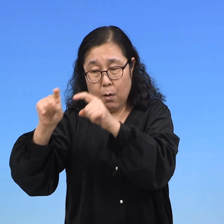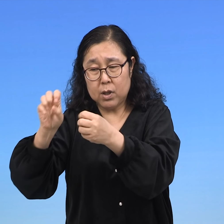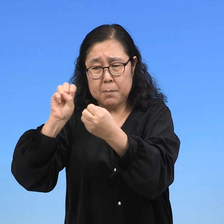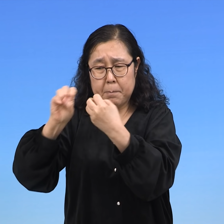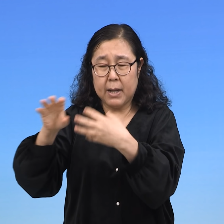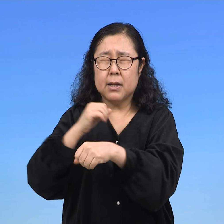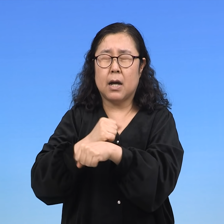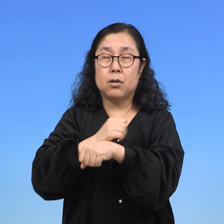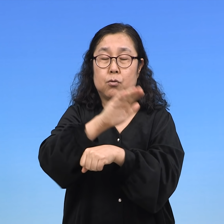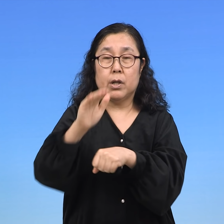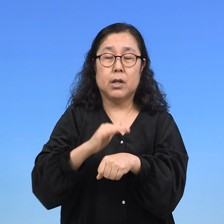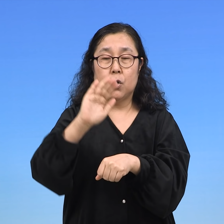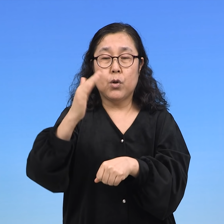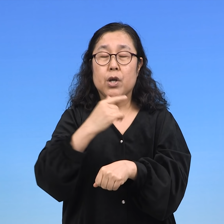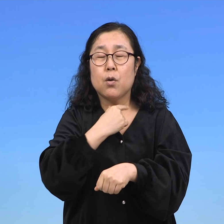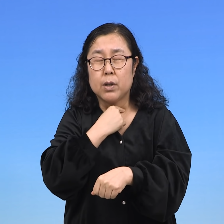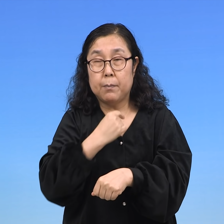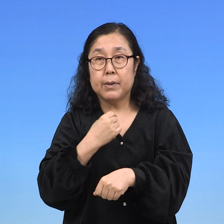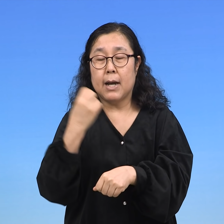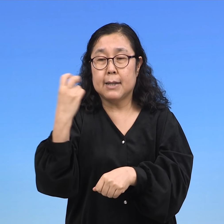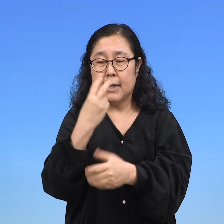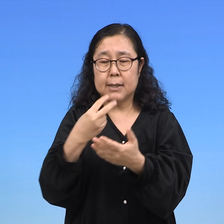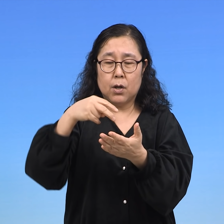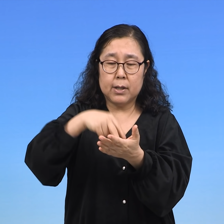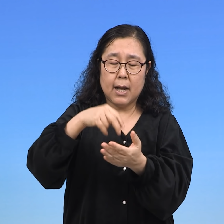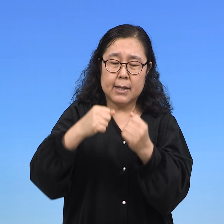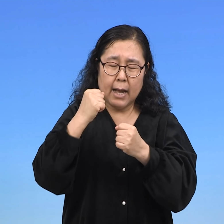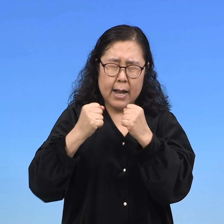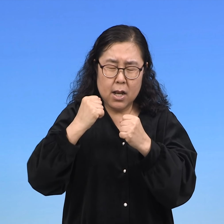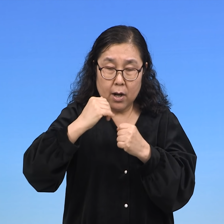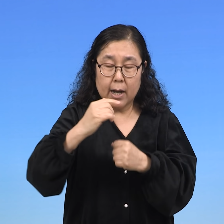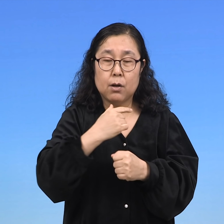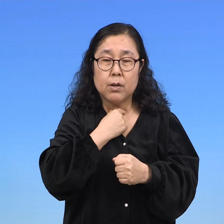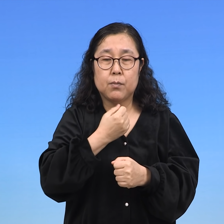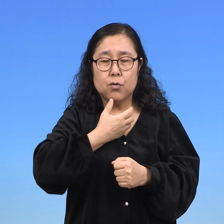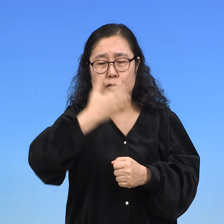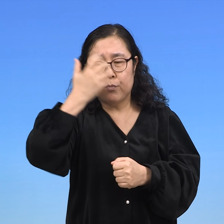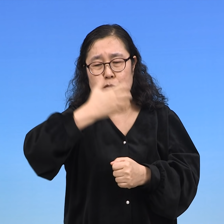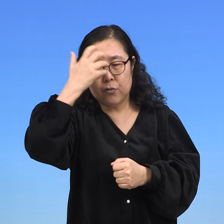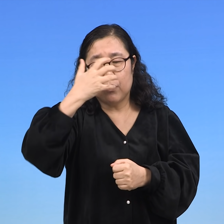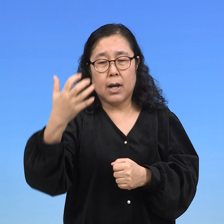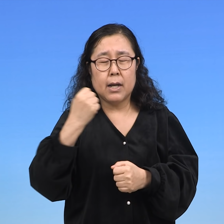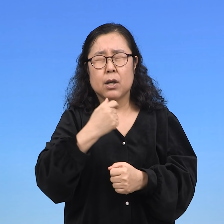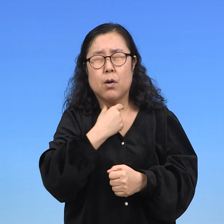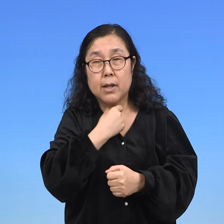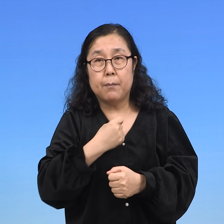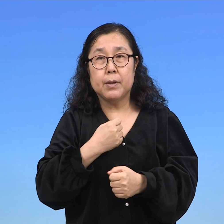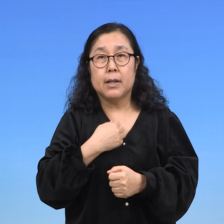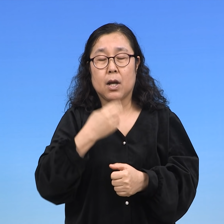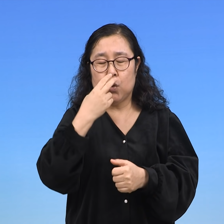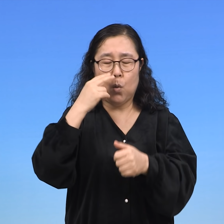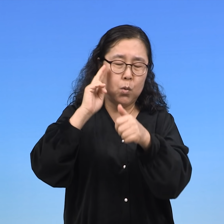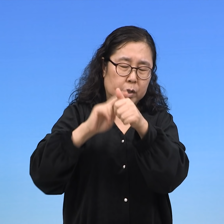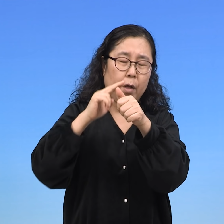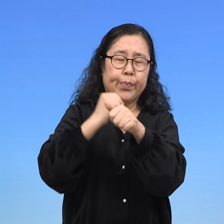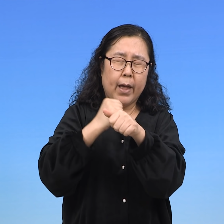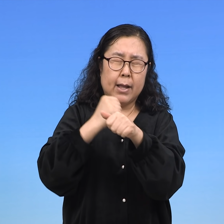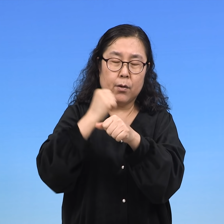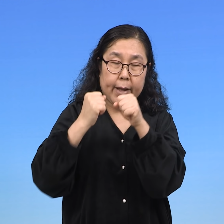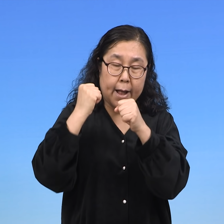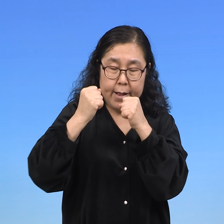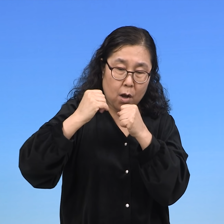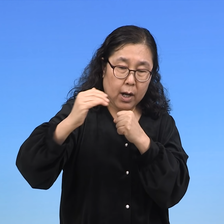반응하는 저희들 되기 원합니다. 다시 한번 일어나 달려가기 원합니다. 꿈을 꾸기 원합니다. 아버지, 모험을 하며 달려가는